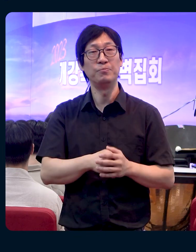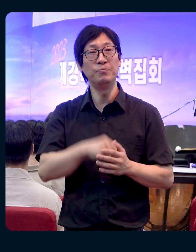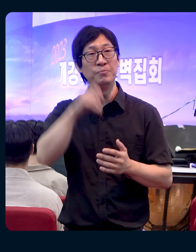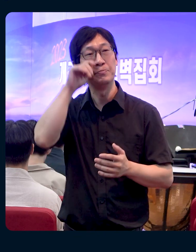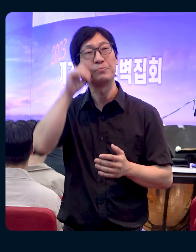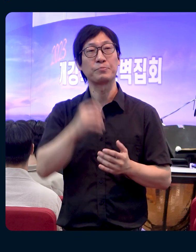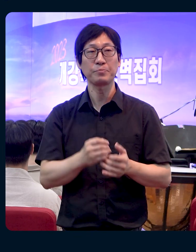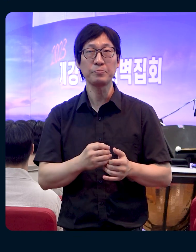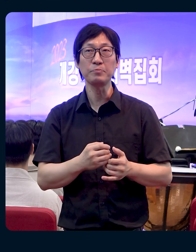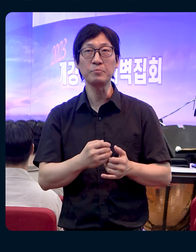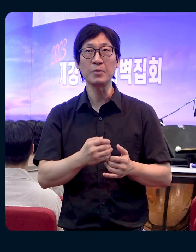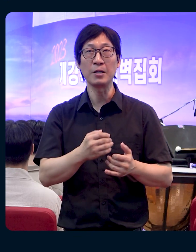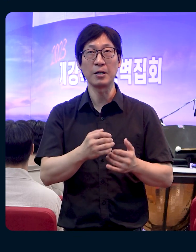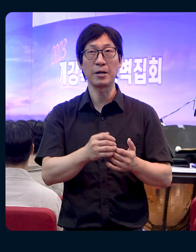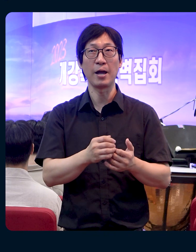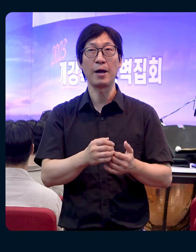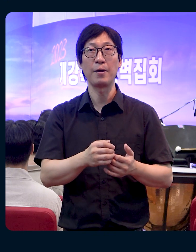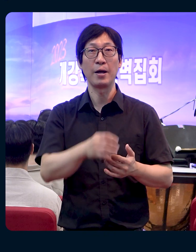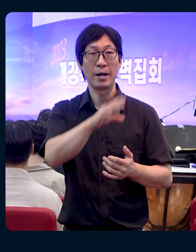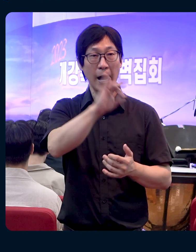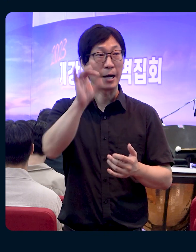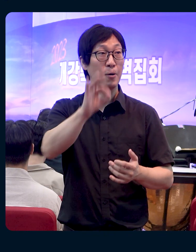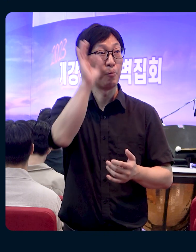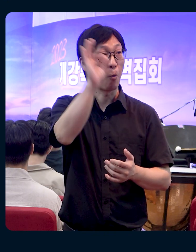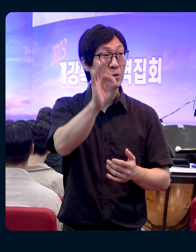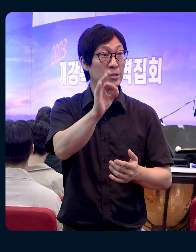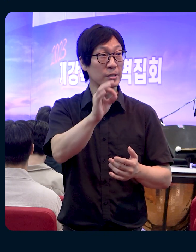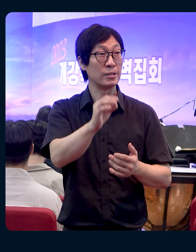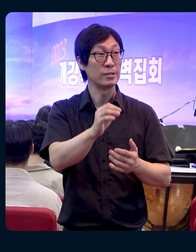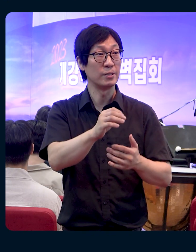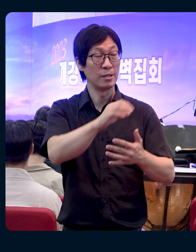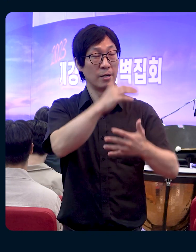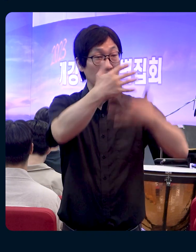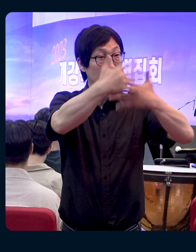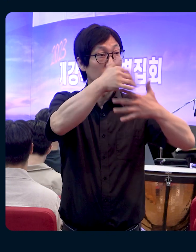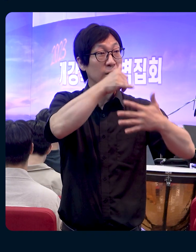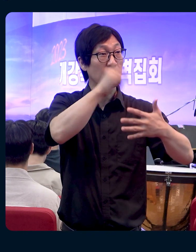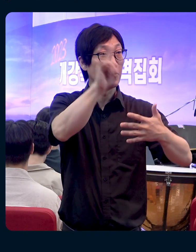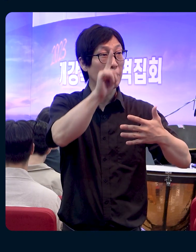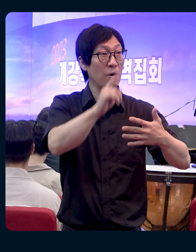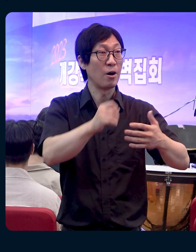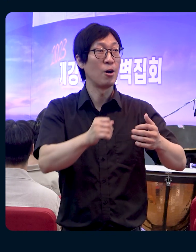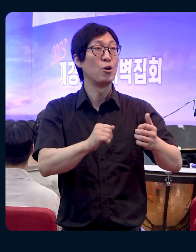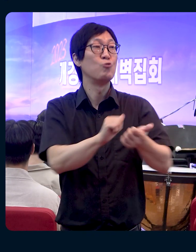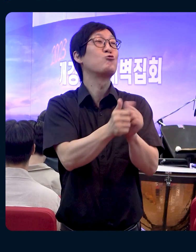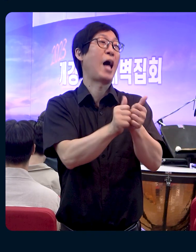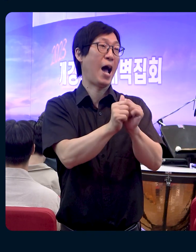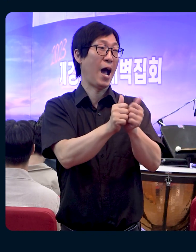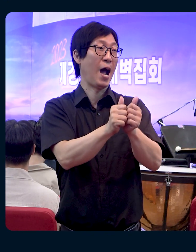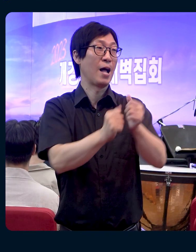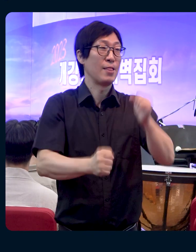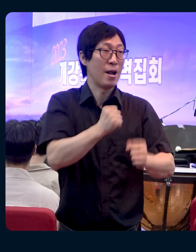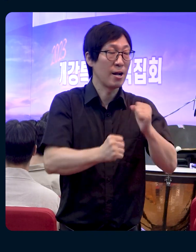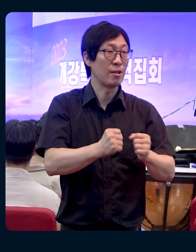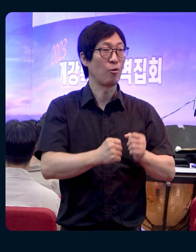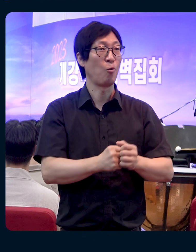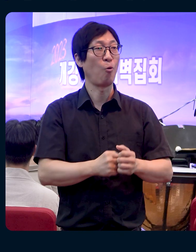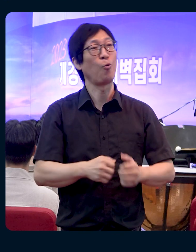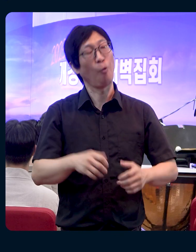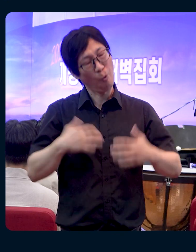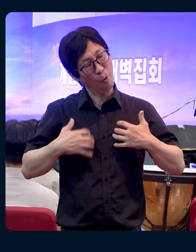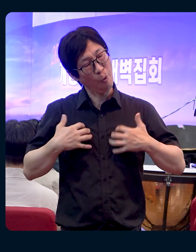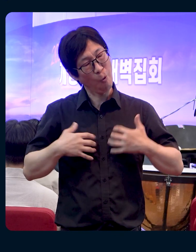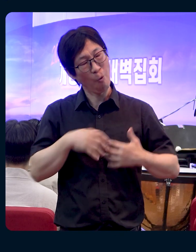아주 즐겨보는 영상 중에 하나가 육상 경기하는 거예요. 달리기 하는 거. 그거 재밌어요.